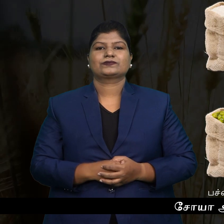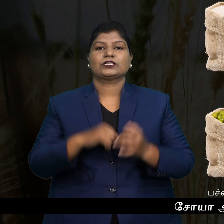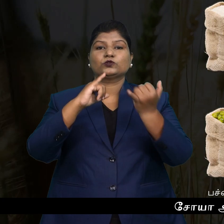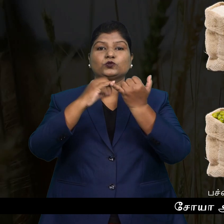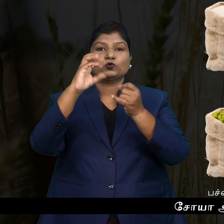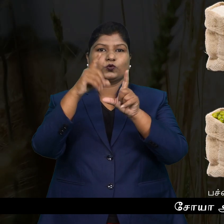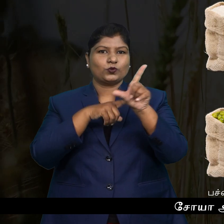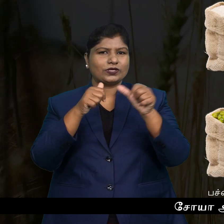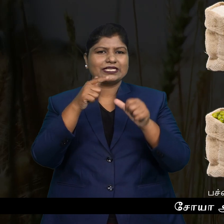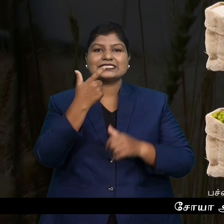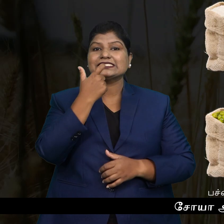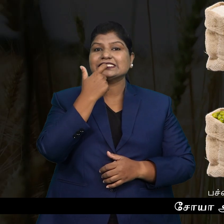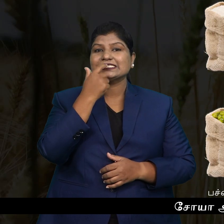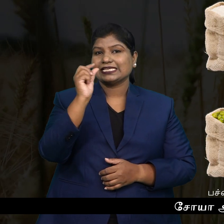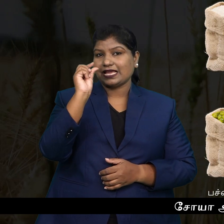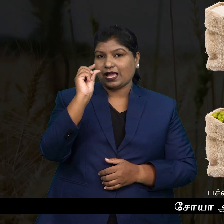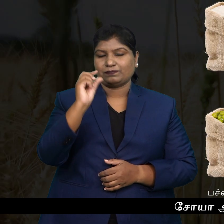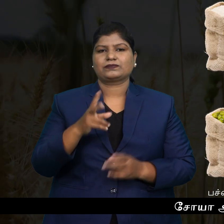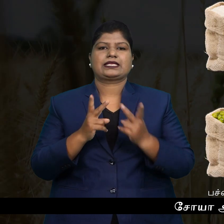சோயா அவரை போன்றவை.